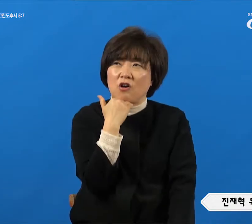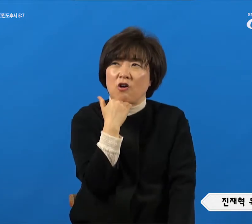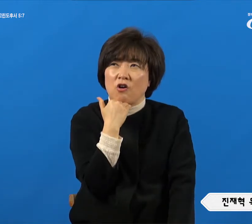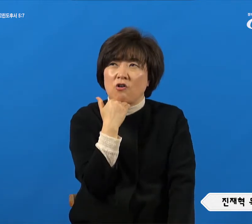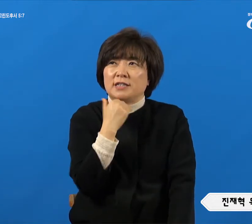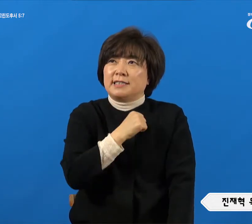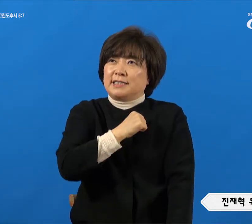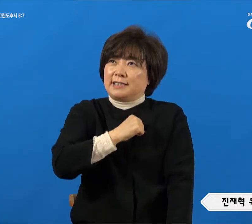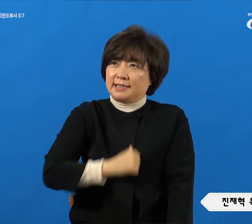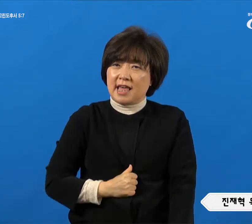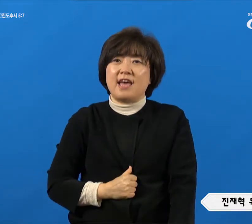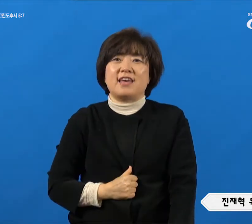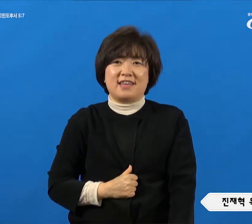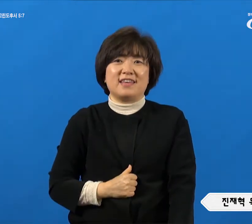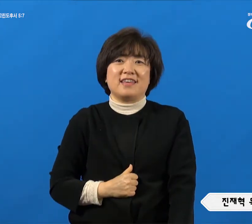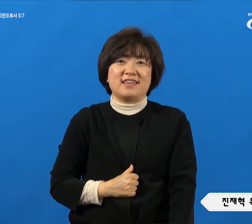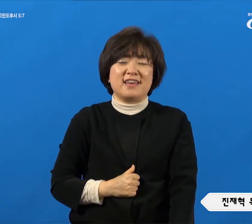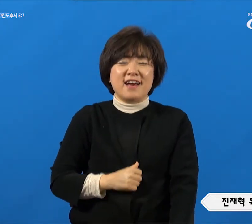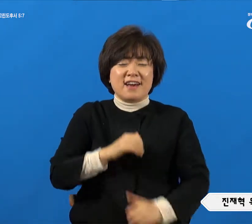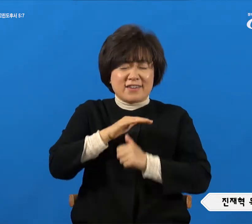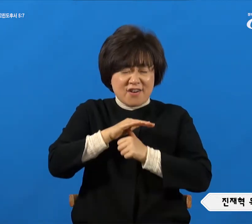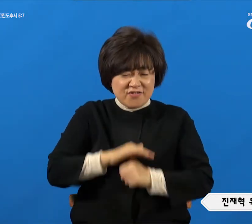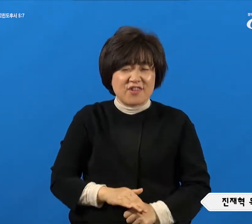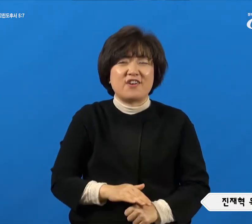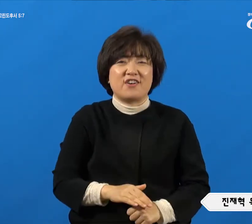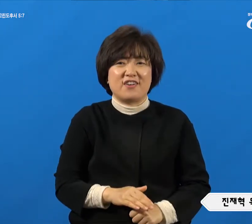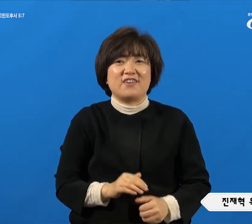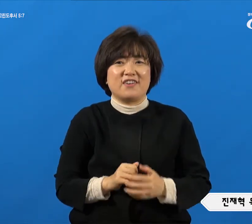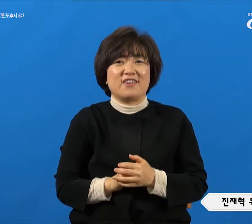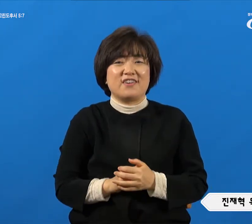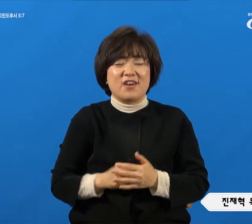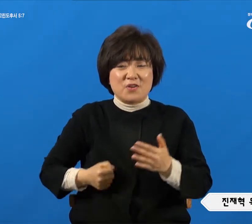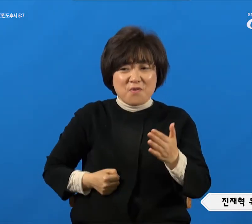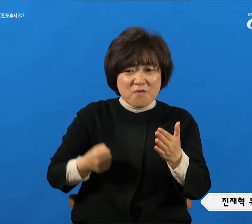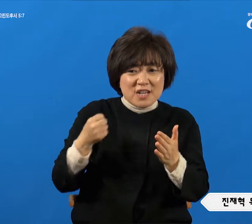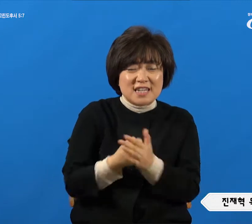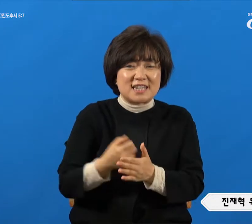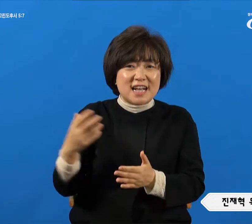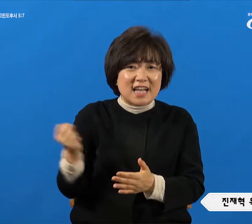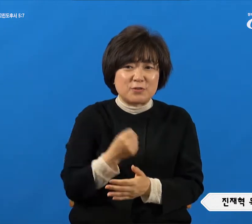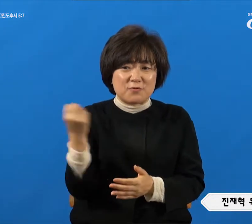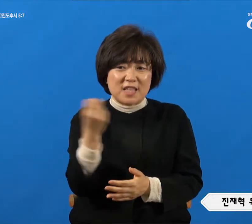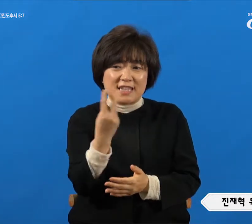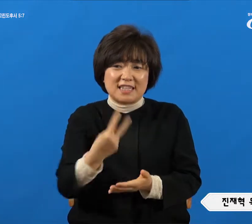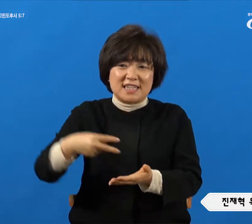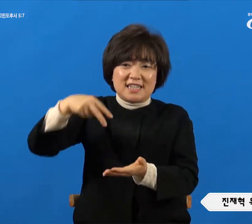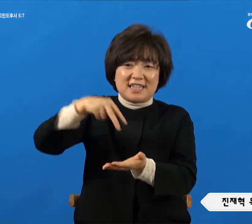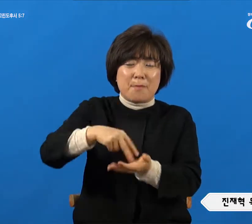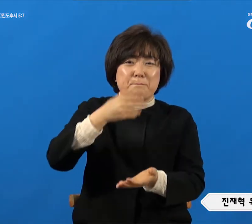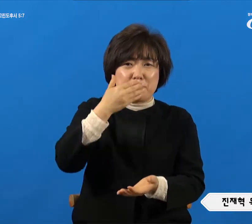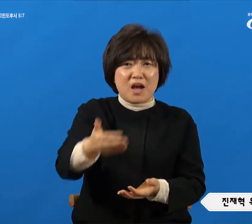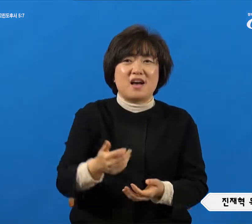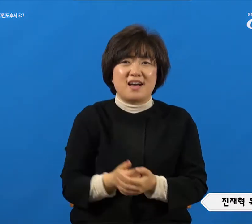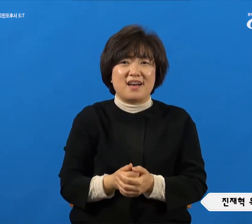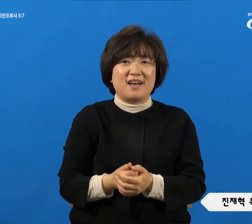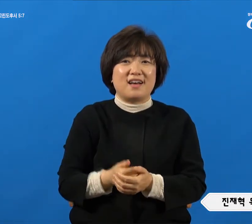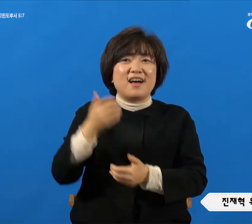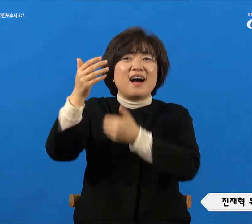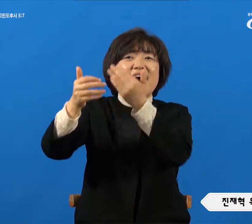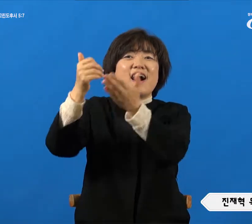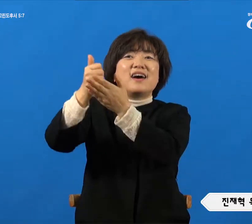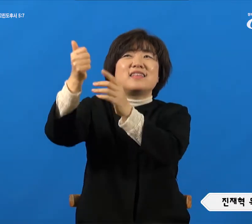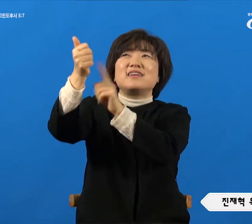있습니다. 인내할 수 있습니다. 견딜 수 있습니다. 용기를 가지고 다시 일어설 수 있습니다.